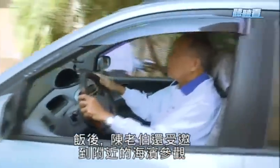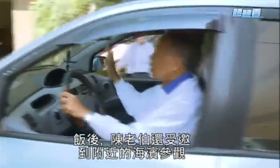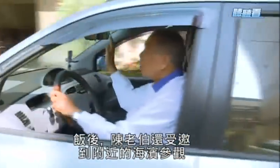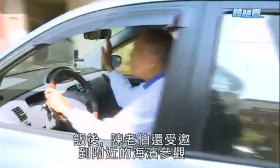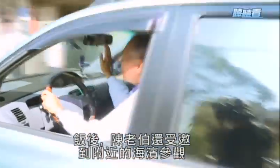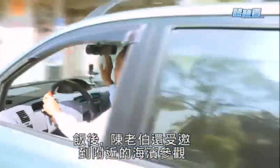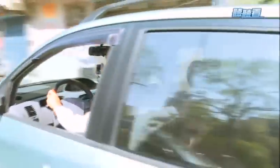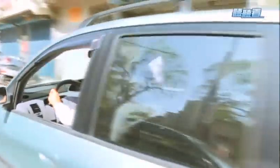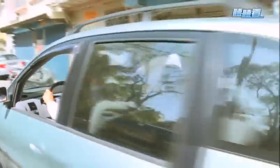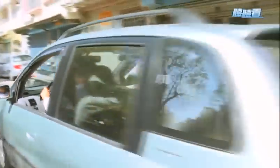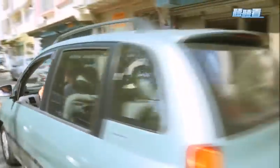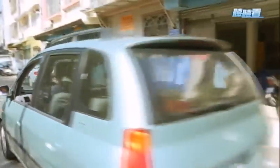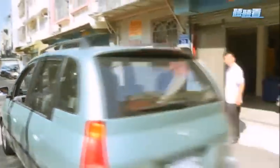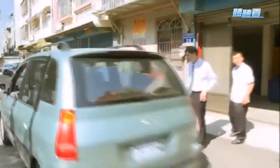呢。